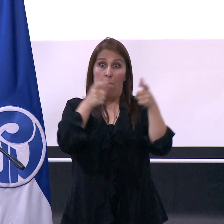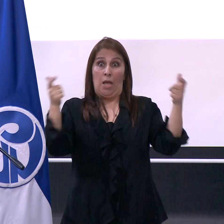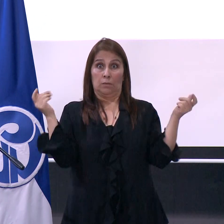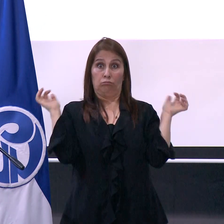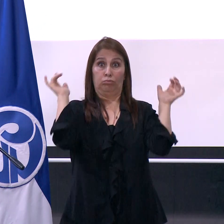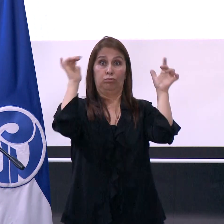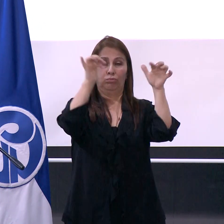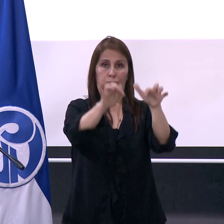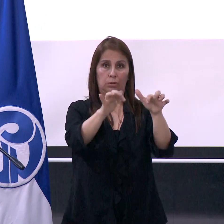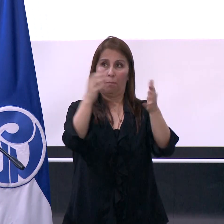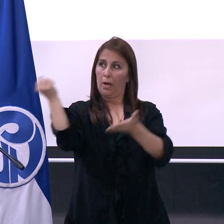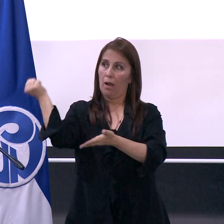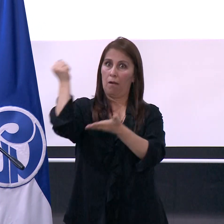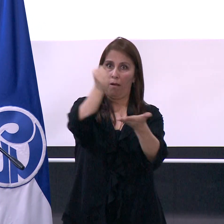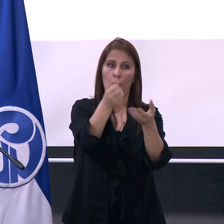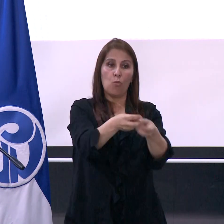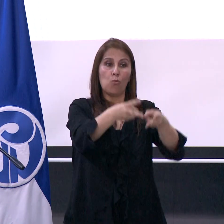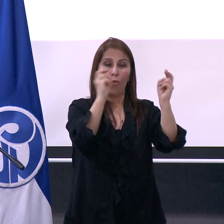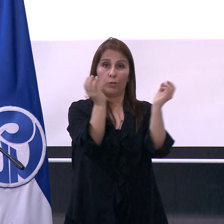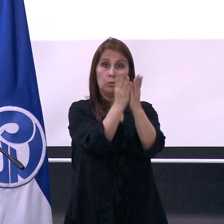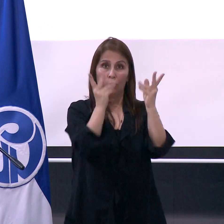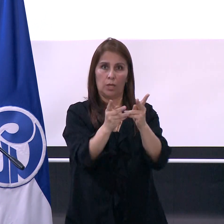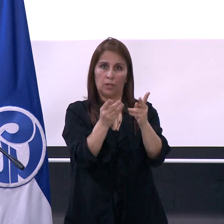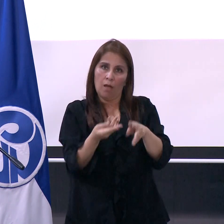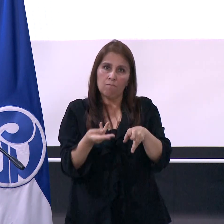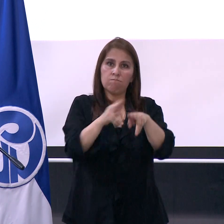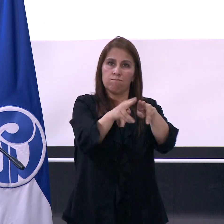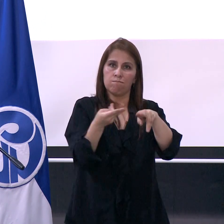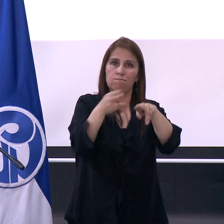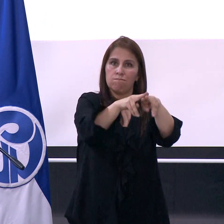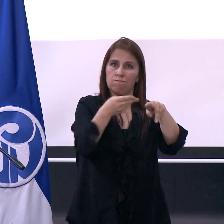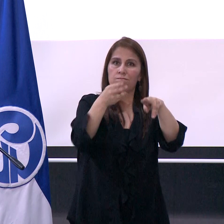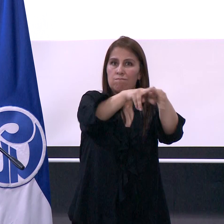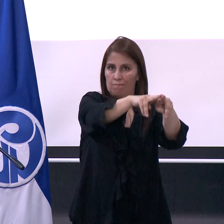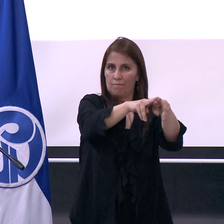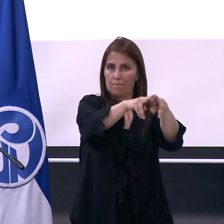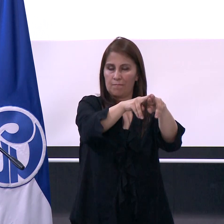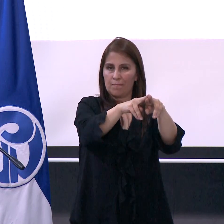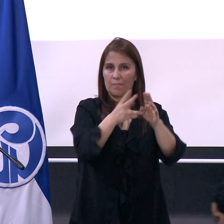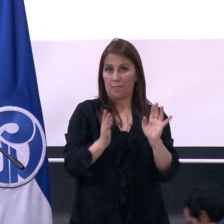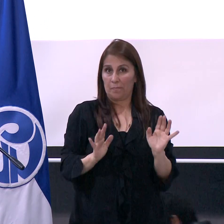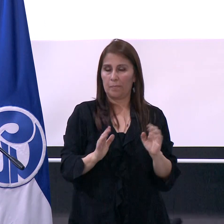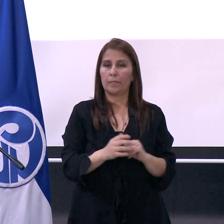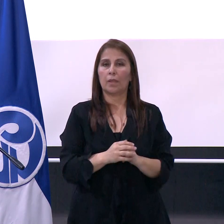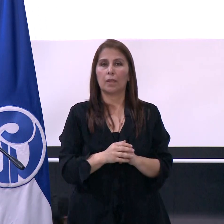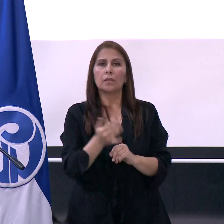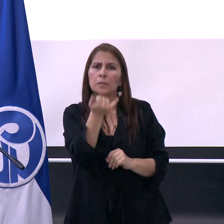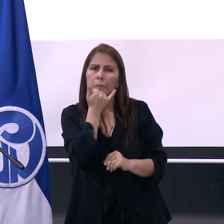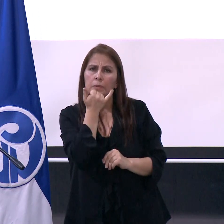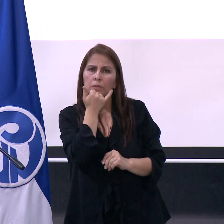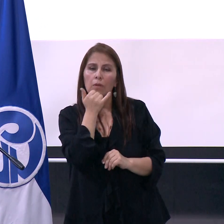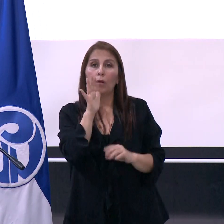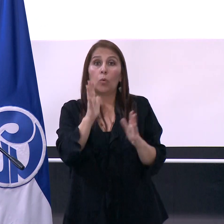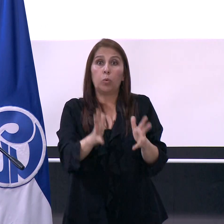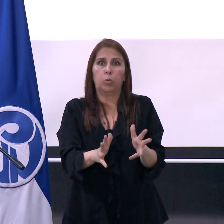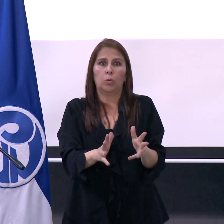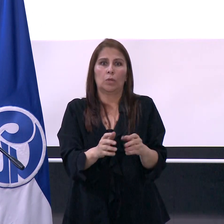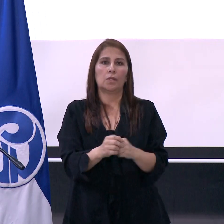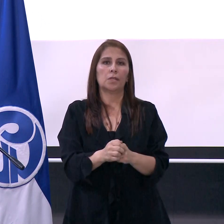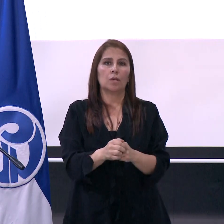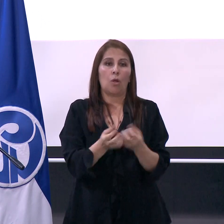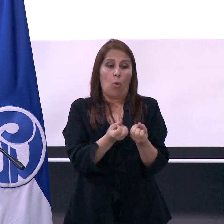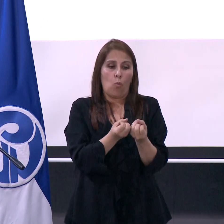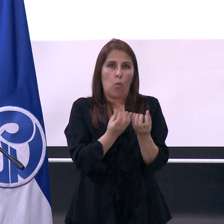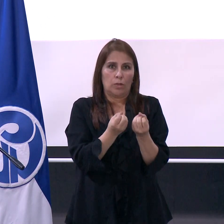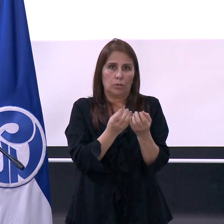de un monto de recursos por cada nuevo estudiante que no un nuevo cupo que se creara y esto llevó a dar un salto cuantitativo